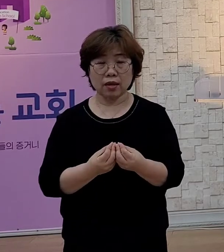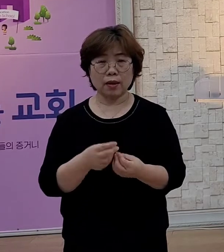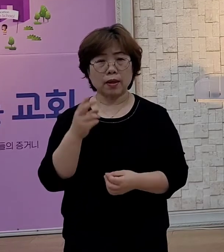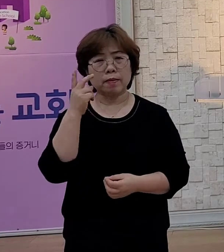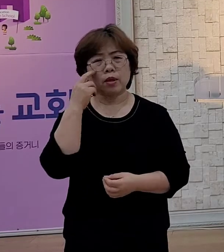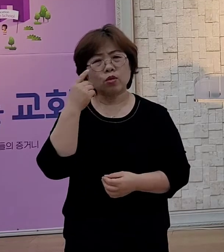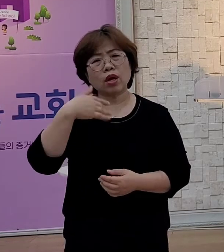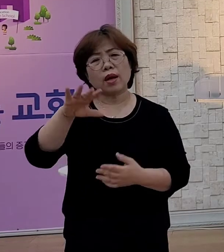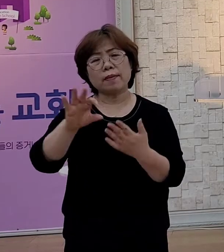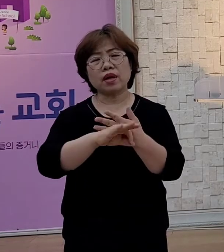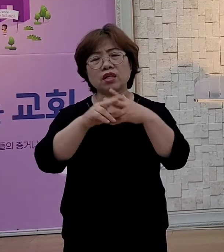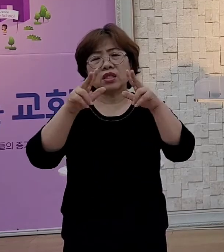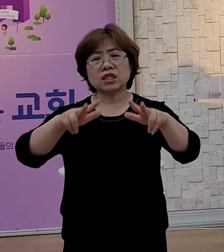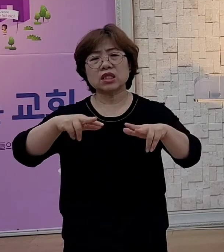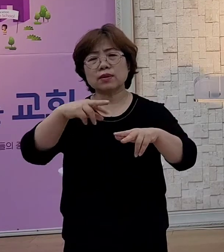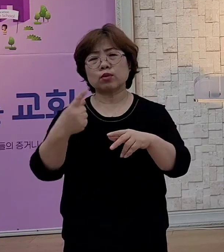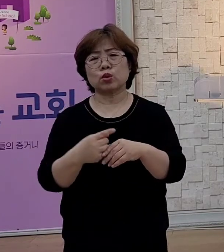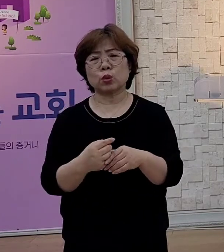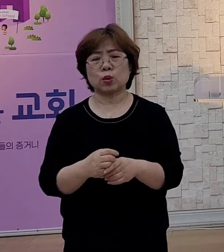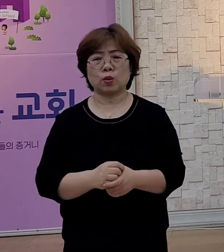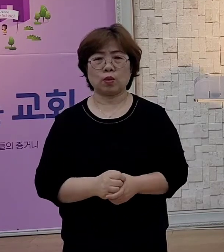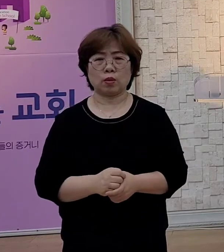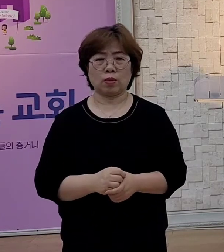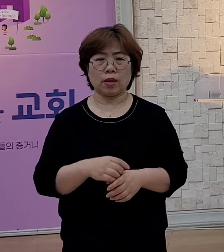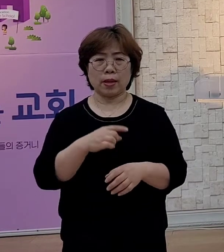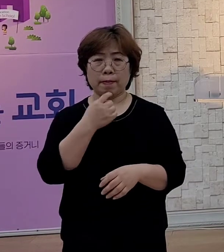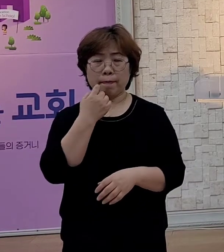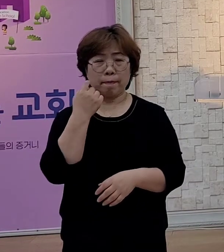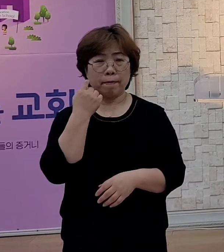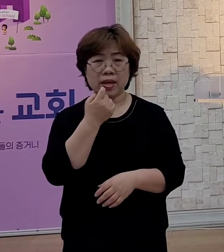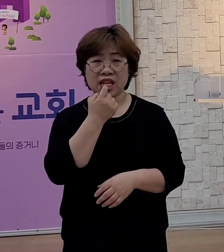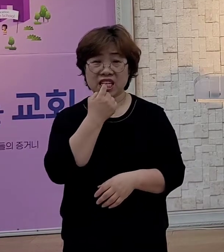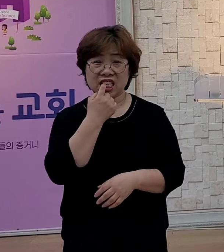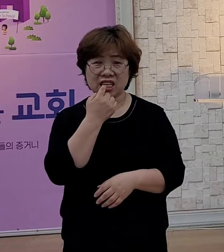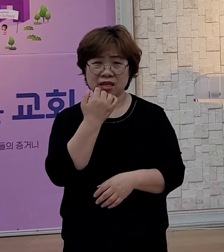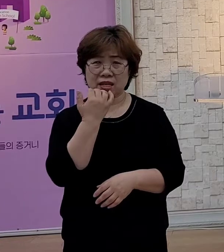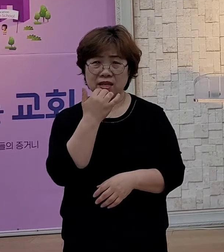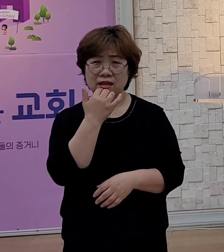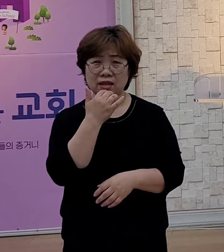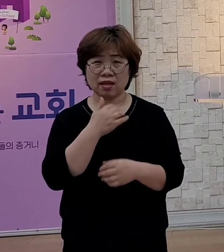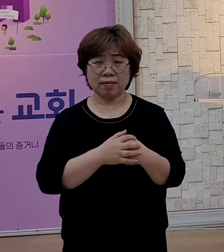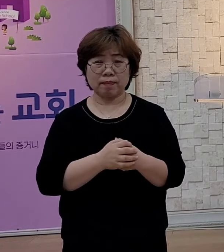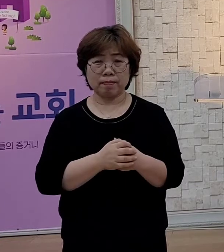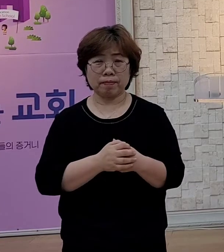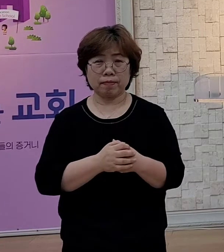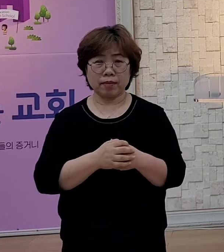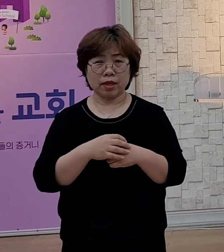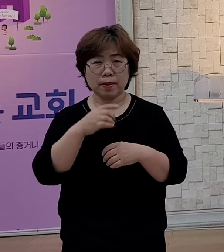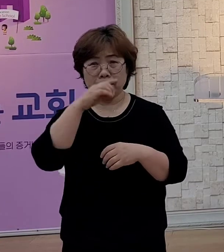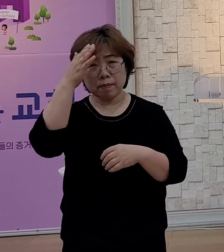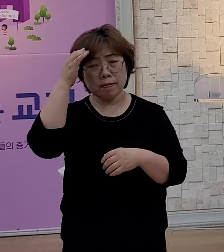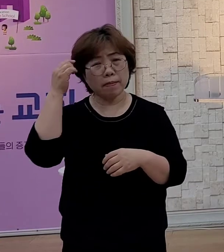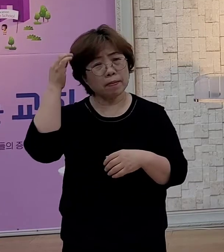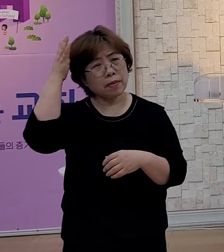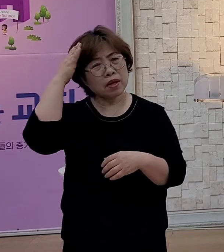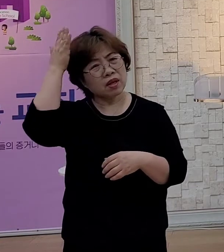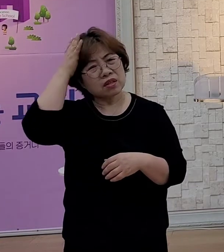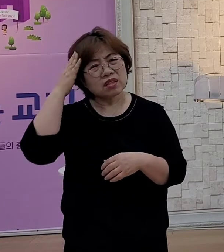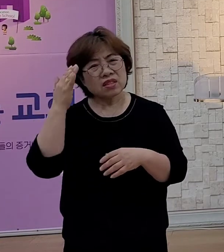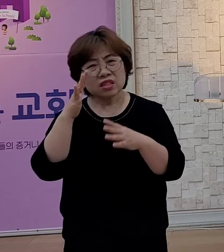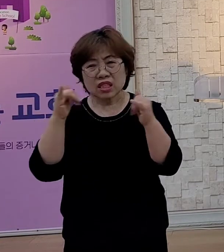지금도 존재합니다. 인종차별 존재한다는 거 들어보셨지 않습니까? 심각합니다. 지금도